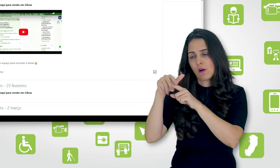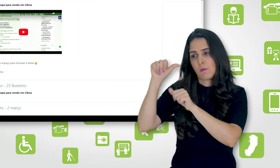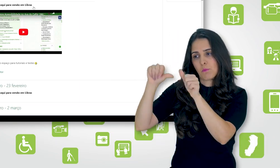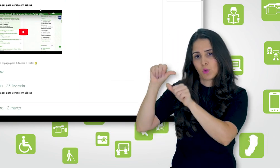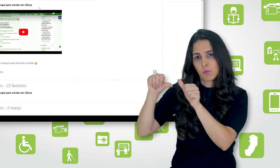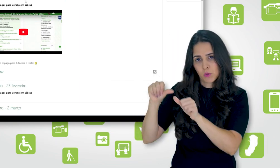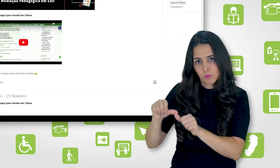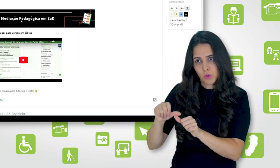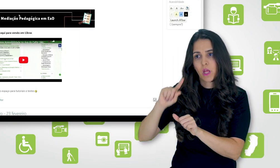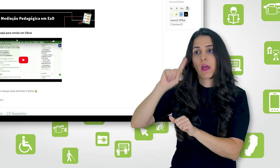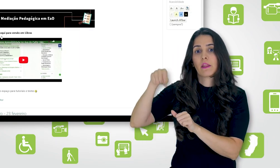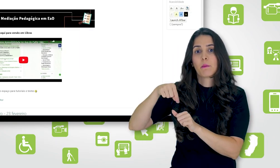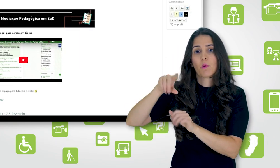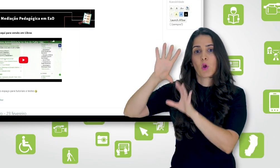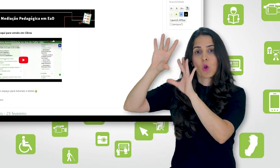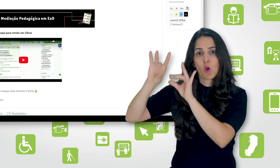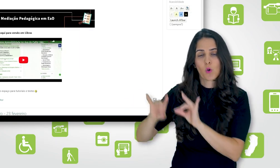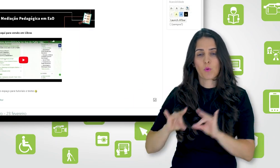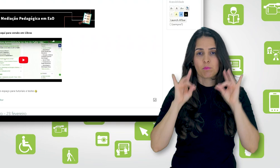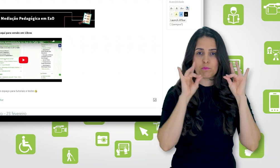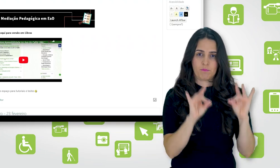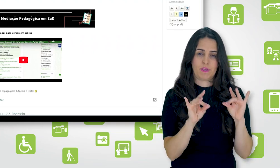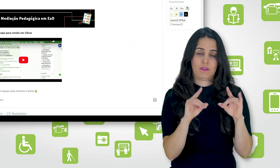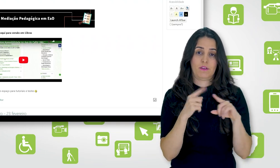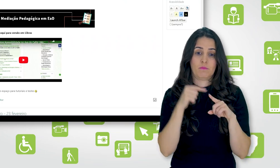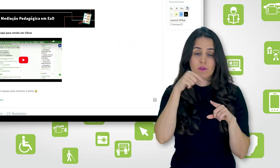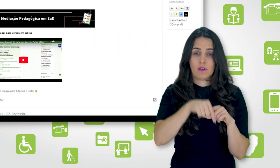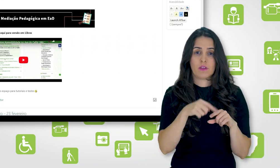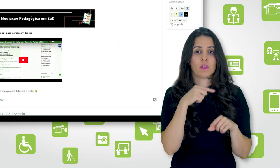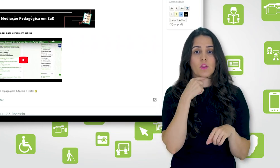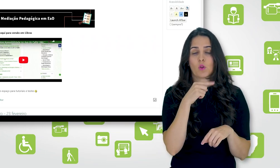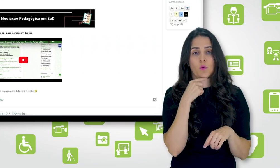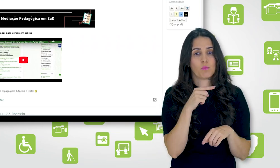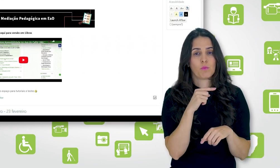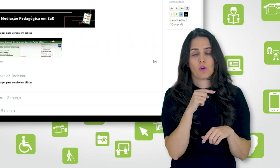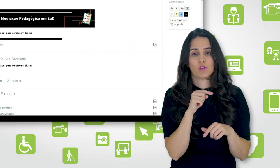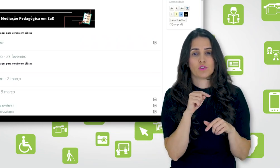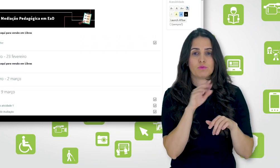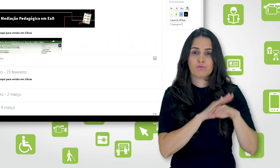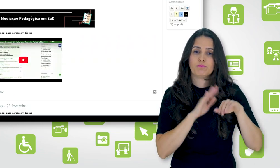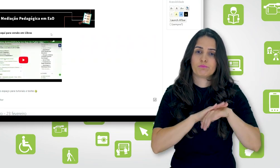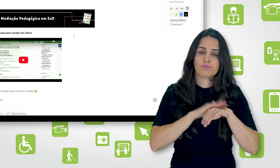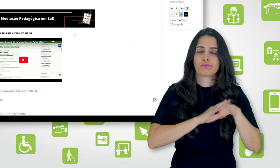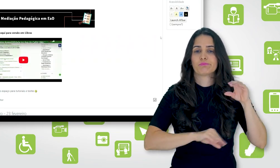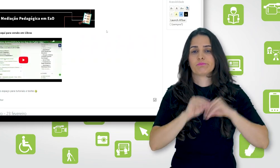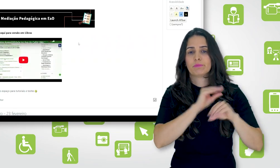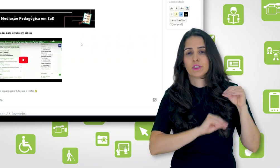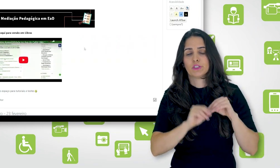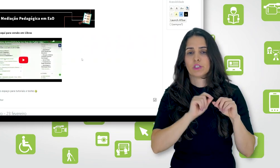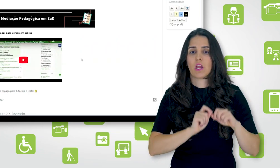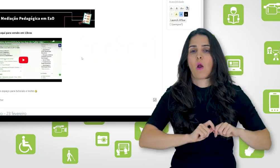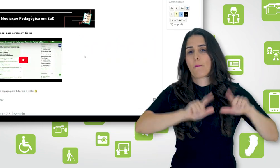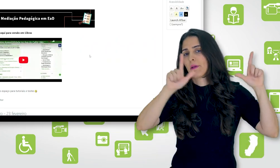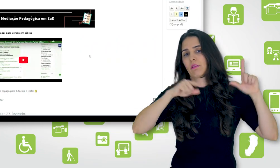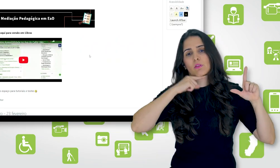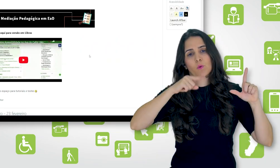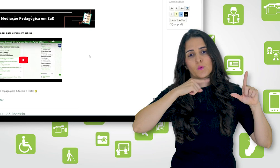aqui dentro do editor do Moodle como a gente não pode colorir como a gente não consegue aumentar essa fonte